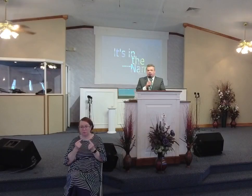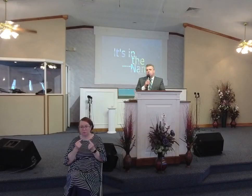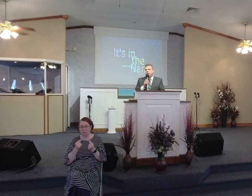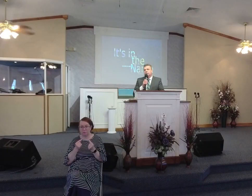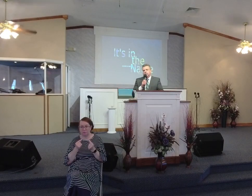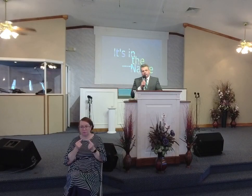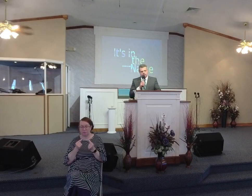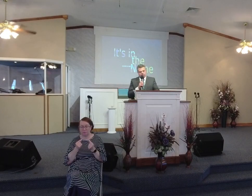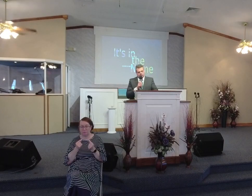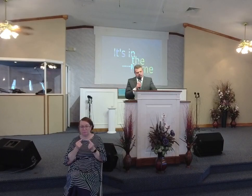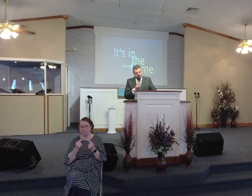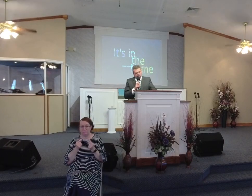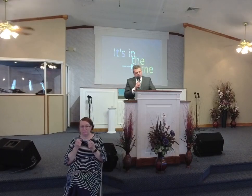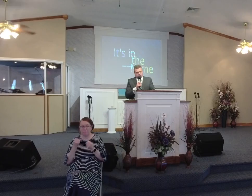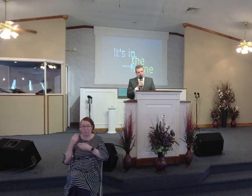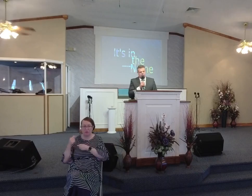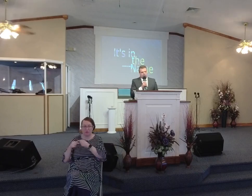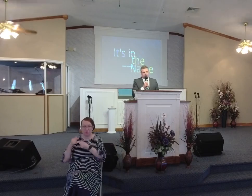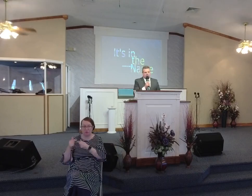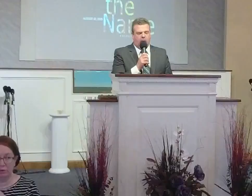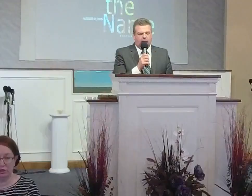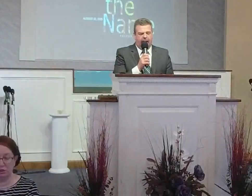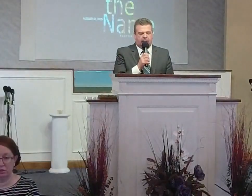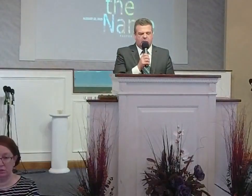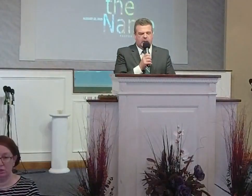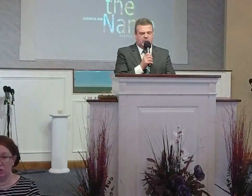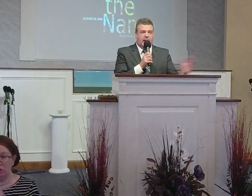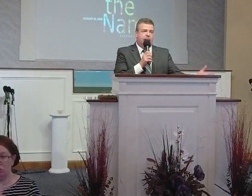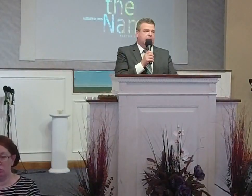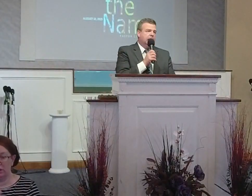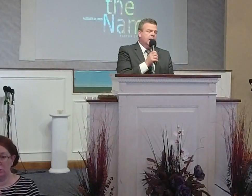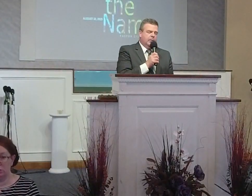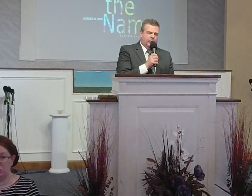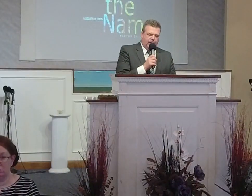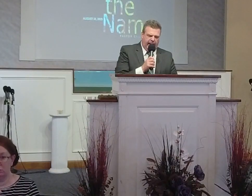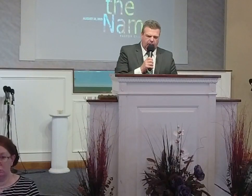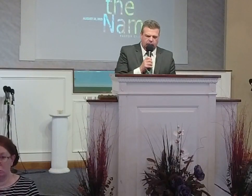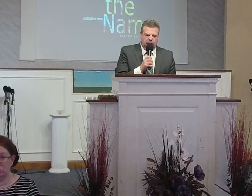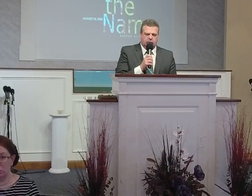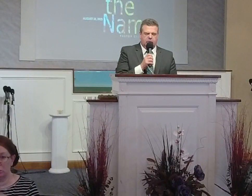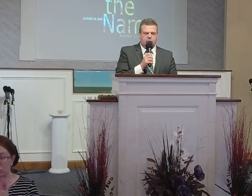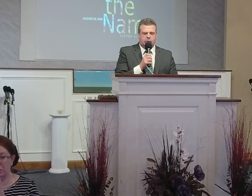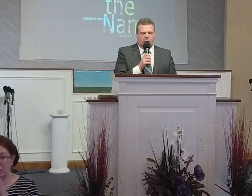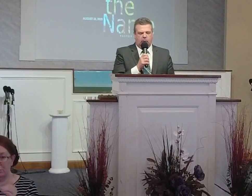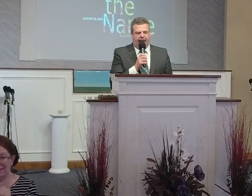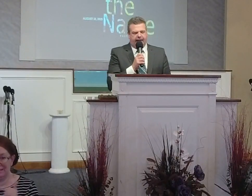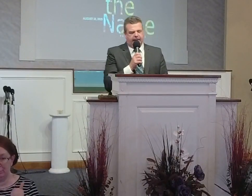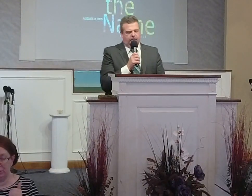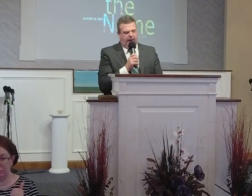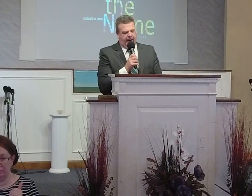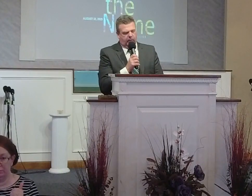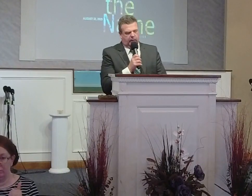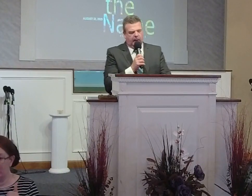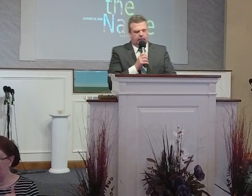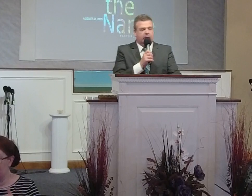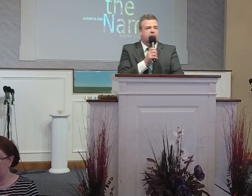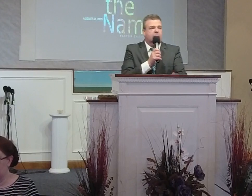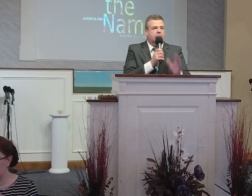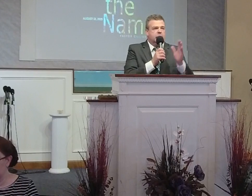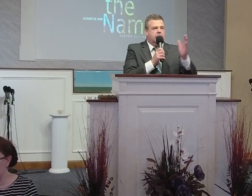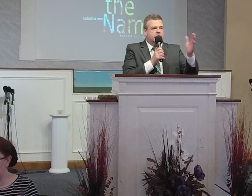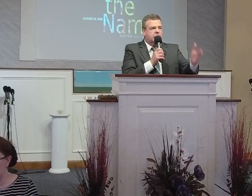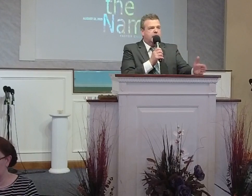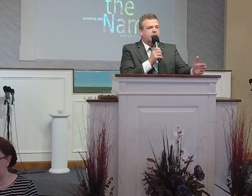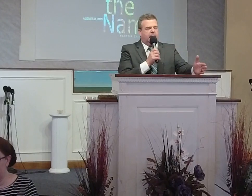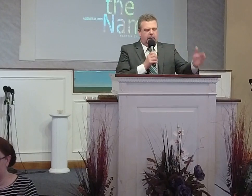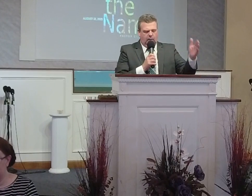lo que él podía hacer. Por generaciones, su creación fue llamada para estar separada, pero falló debido